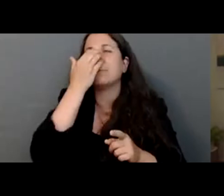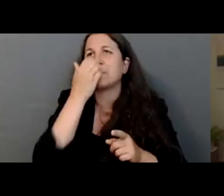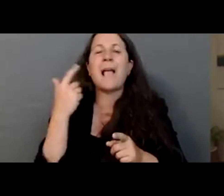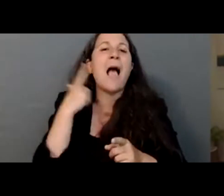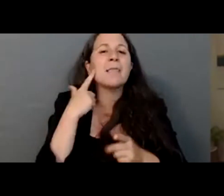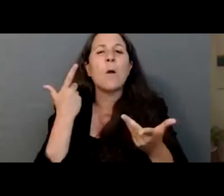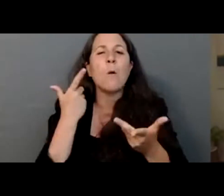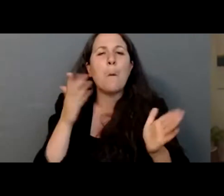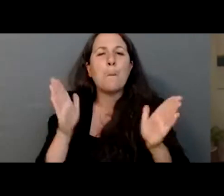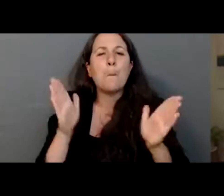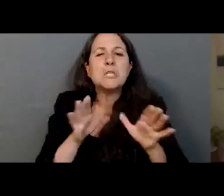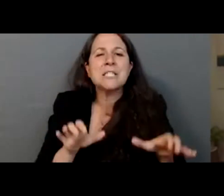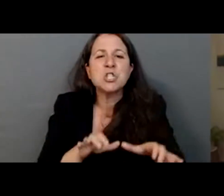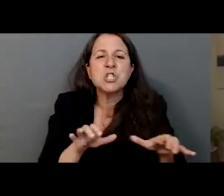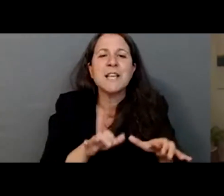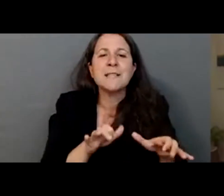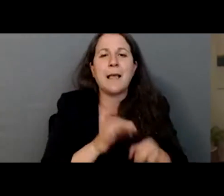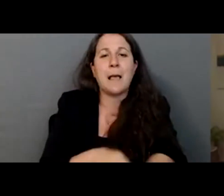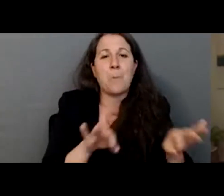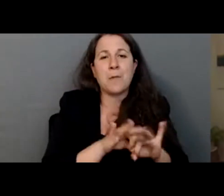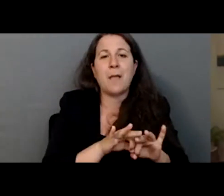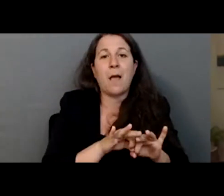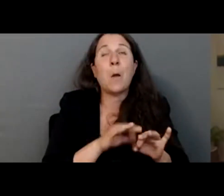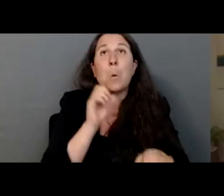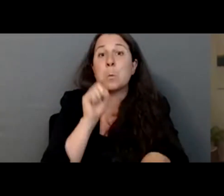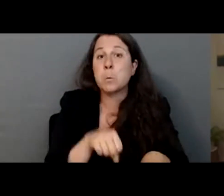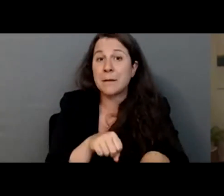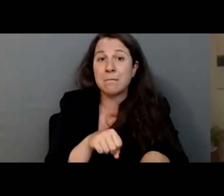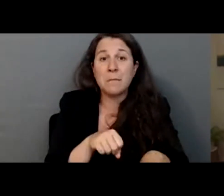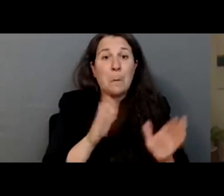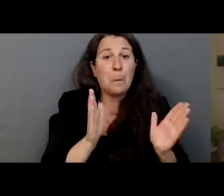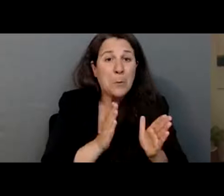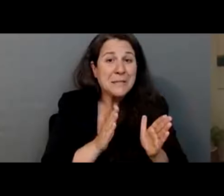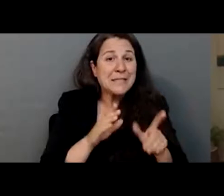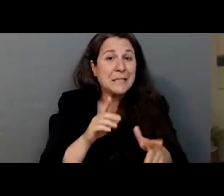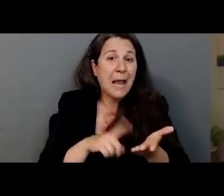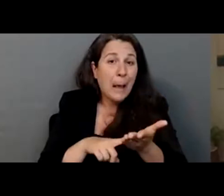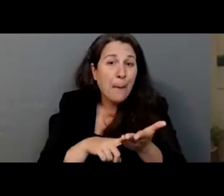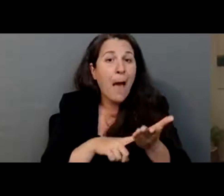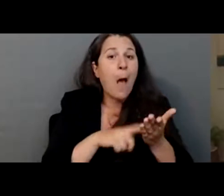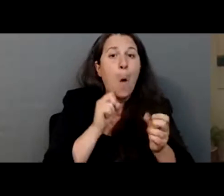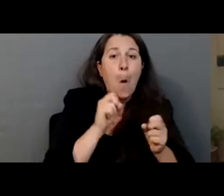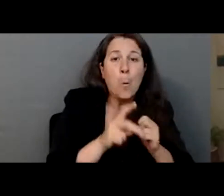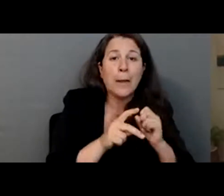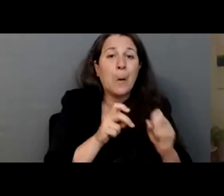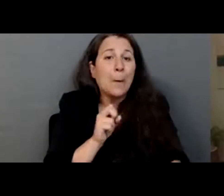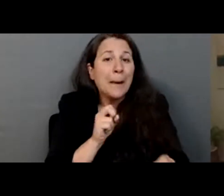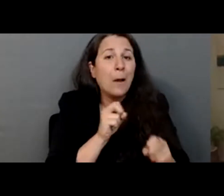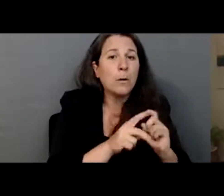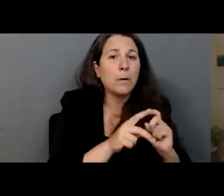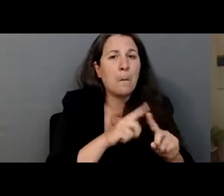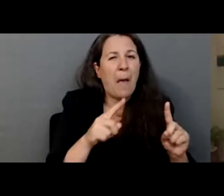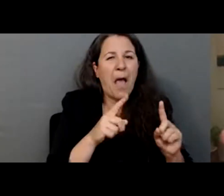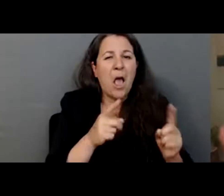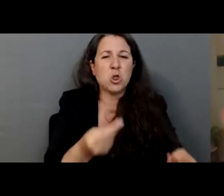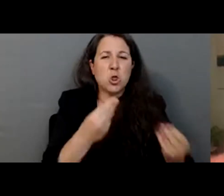petits gestes, mais ce n'est pas comme ça qu'on va arriver à une société accessible et inclusive. Je ne sais